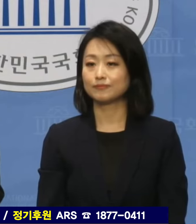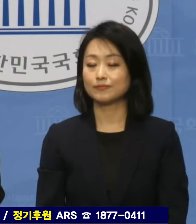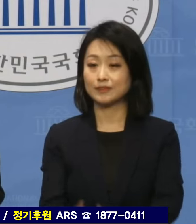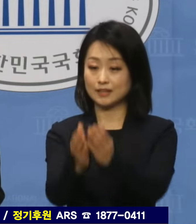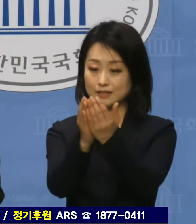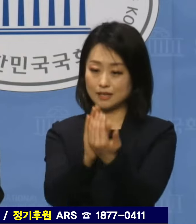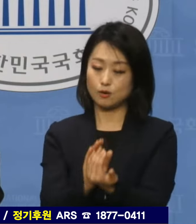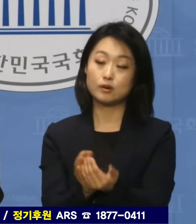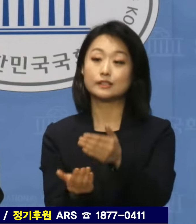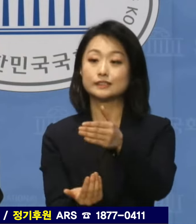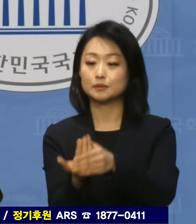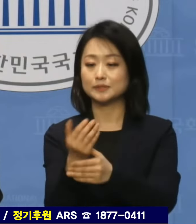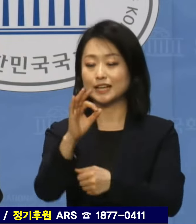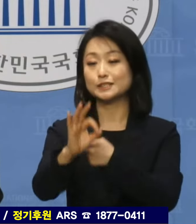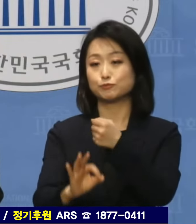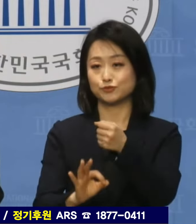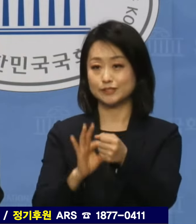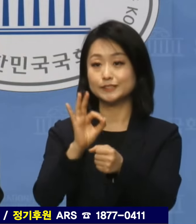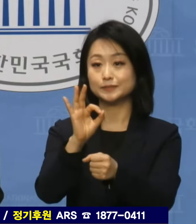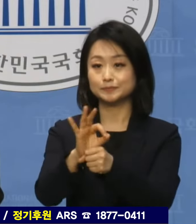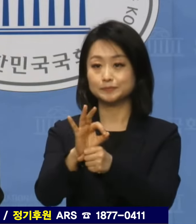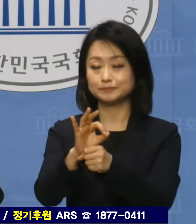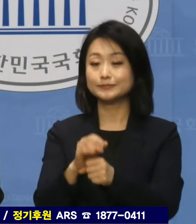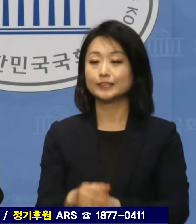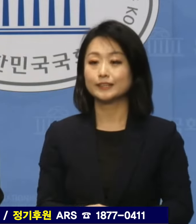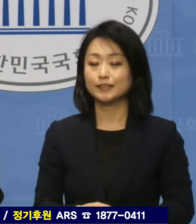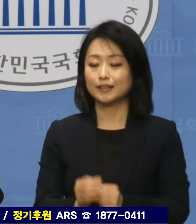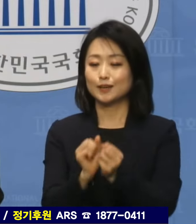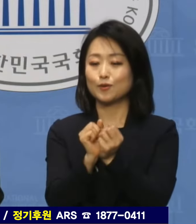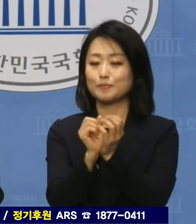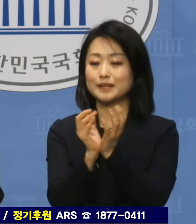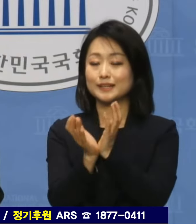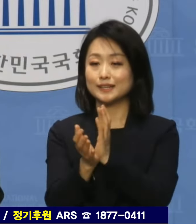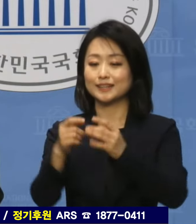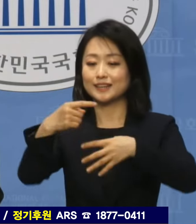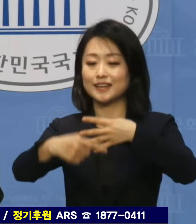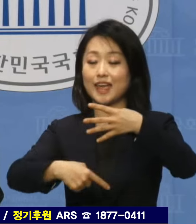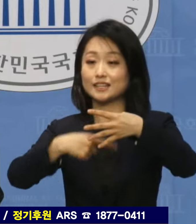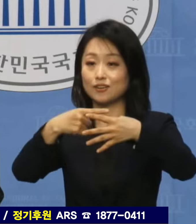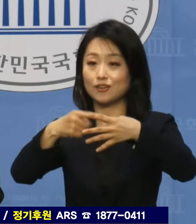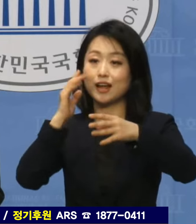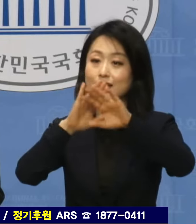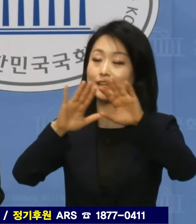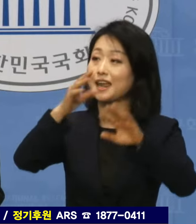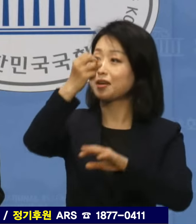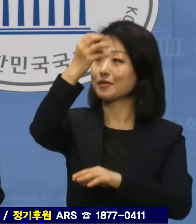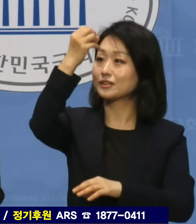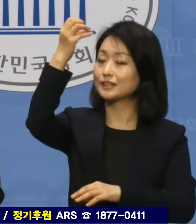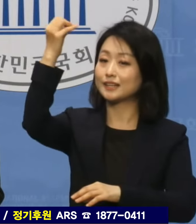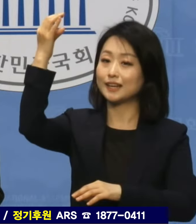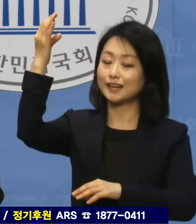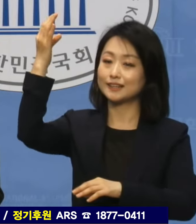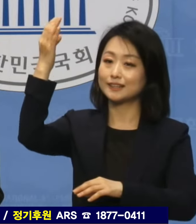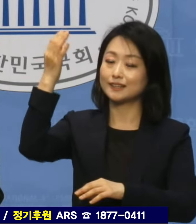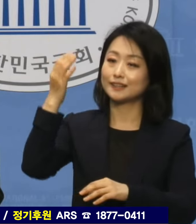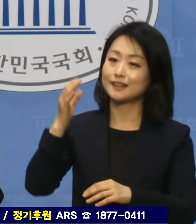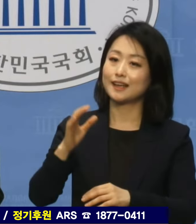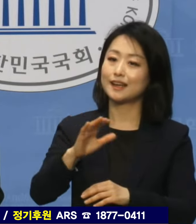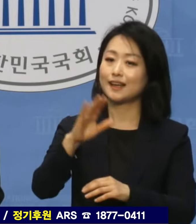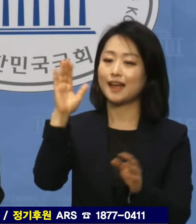세월호 참사 10주기, 꽃피는 계절, 하늘의 별이 된 아이들을 기억합니다.